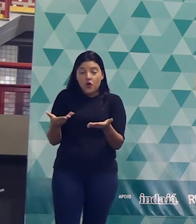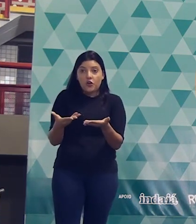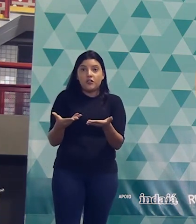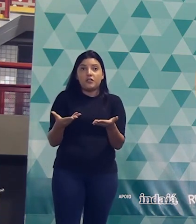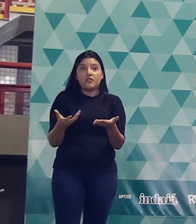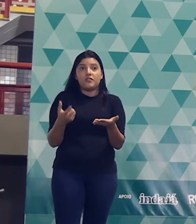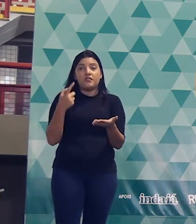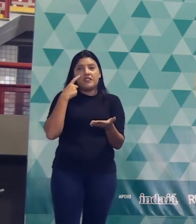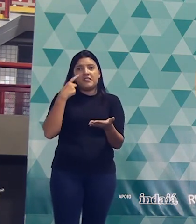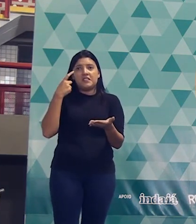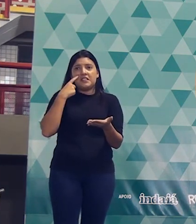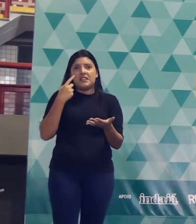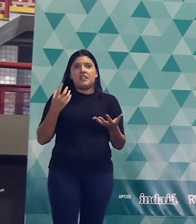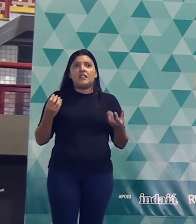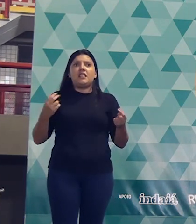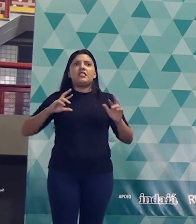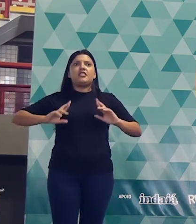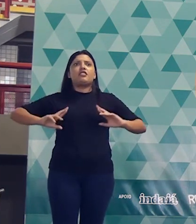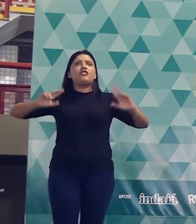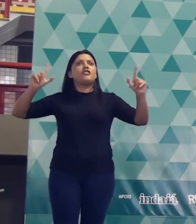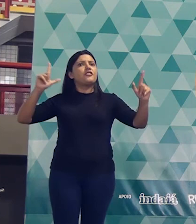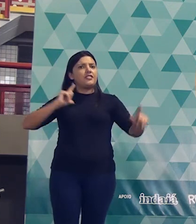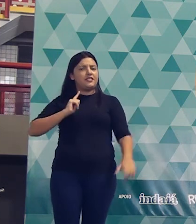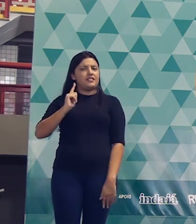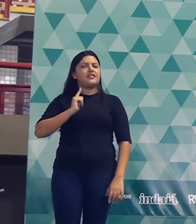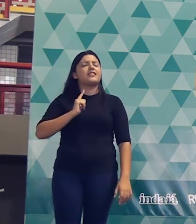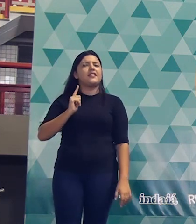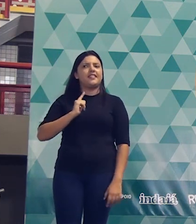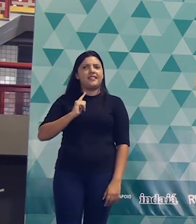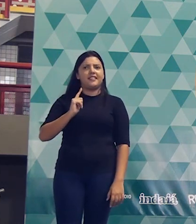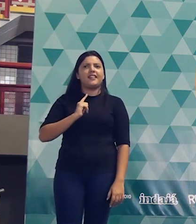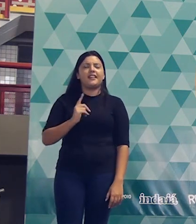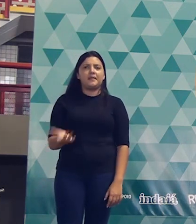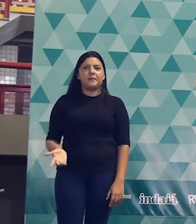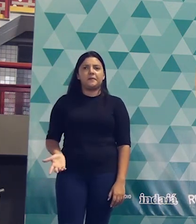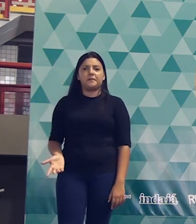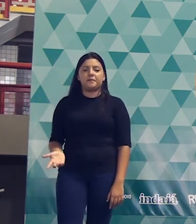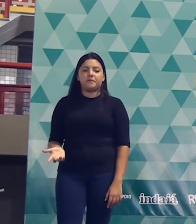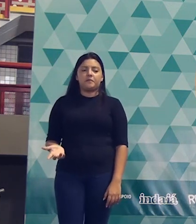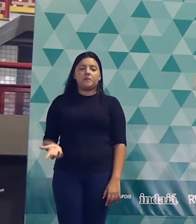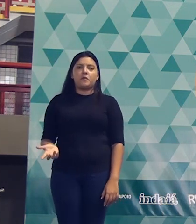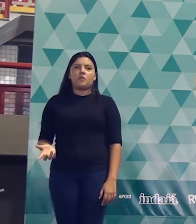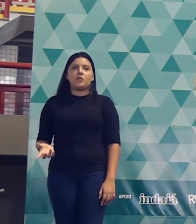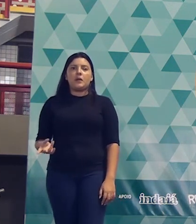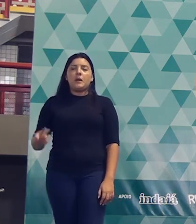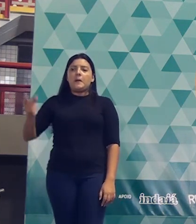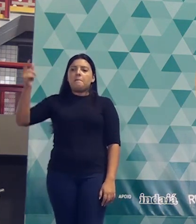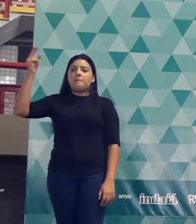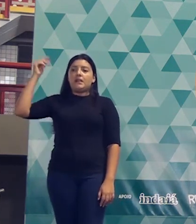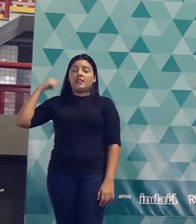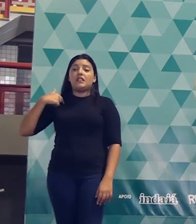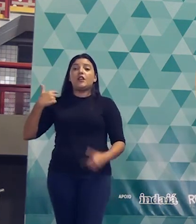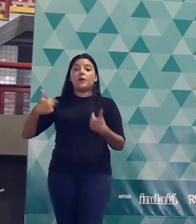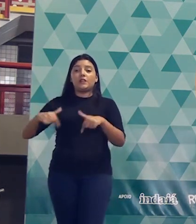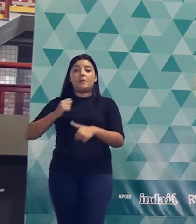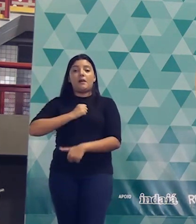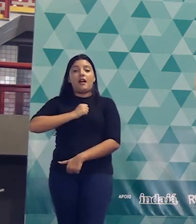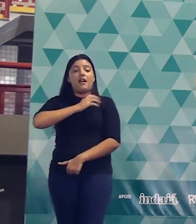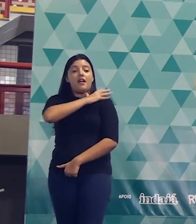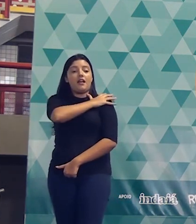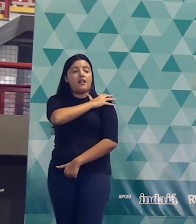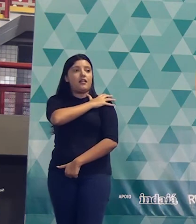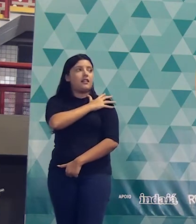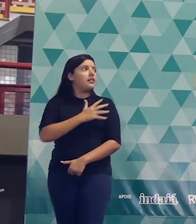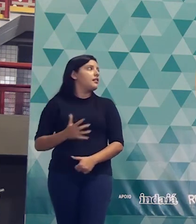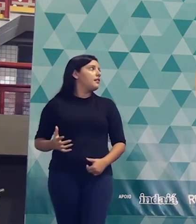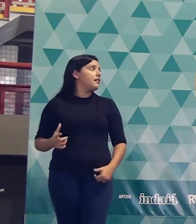hoje, você vai ver que tem muita diferença, né? Tem muita diferença, né? Olha umas fotos minhas do exército, não tinha umas entradinhas aqui